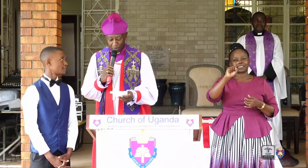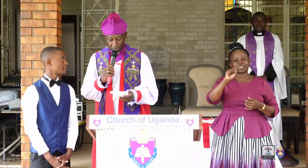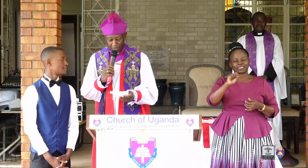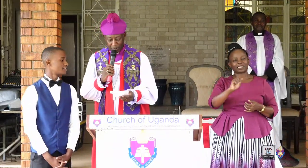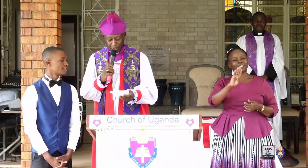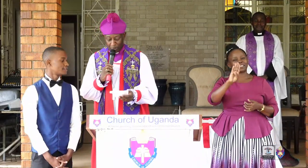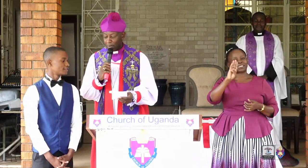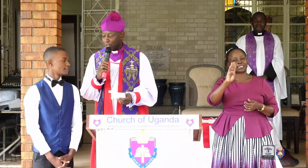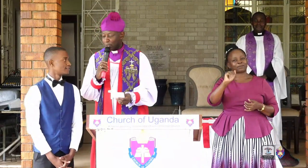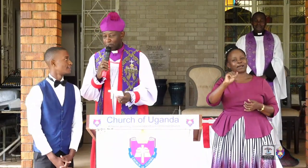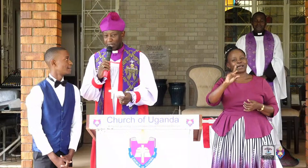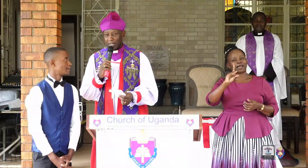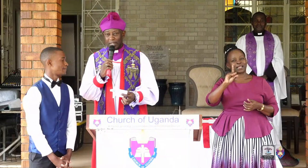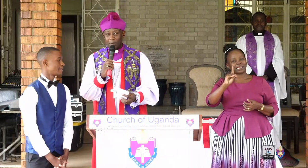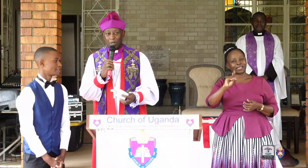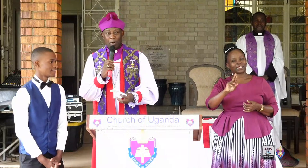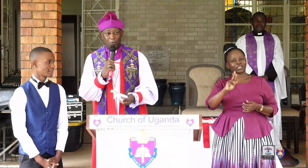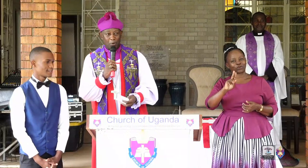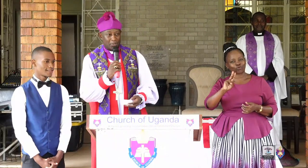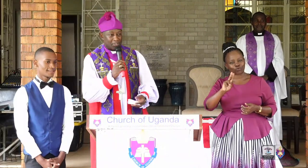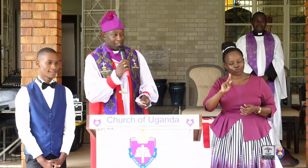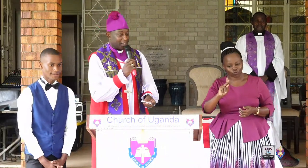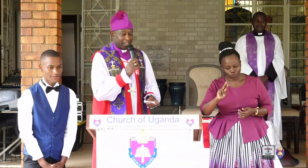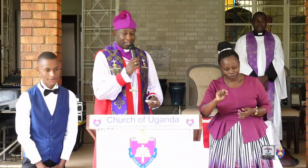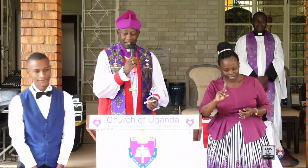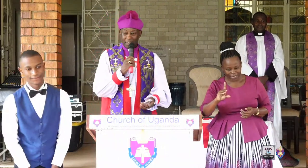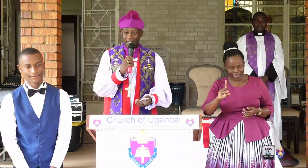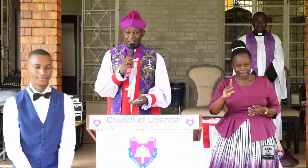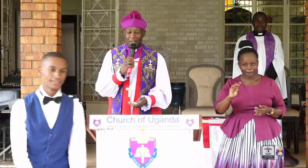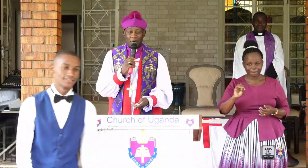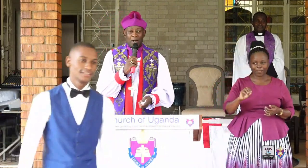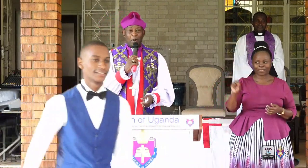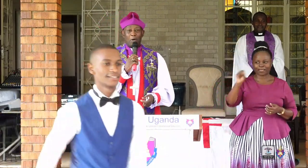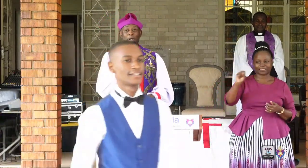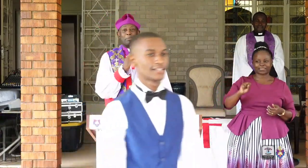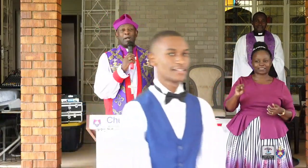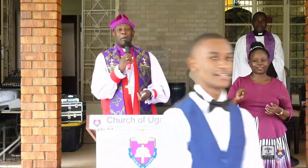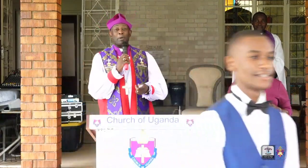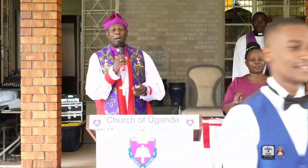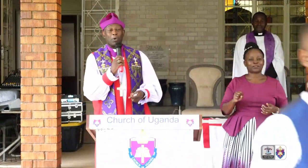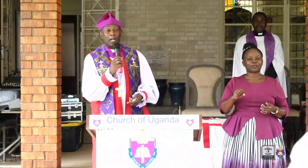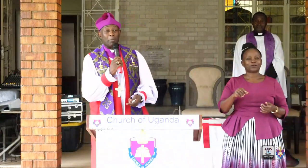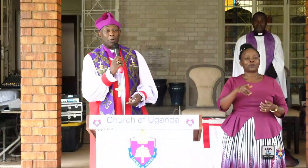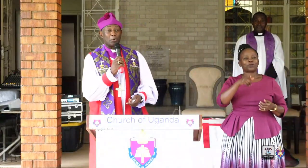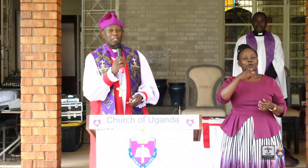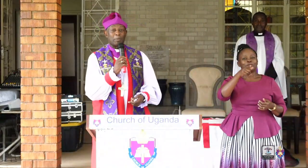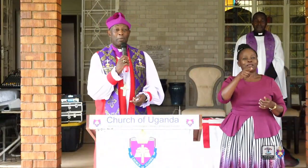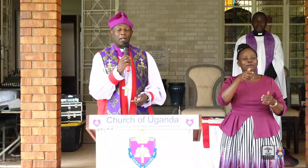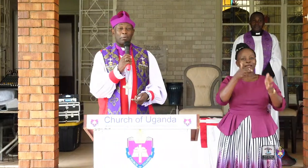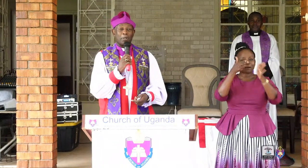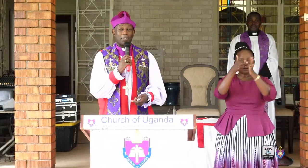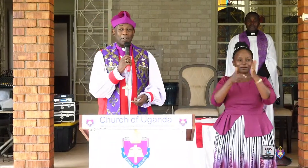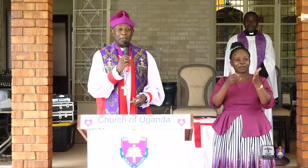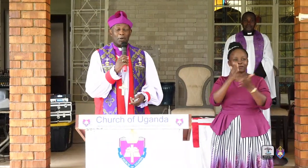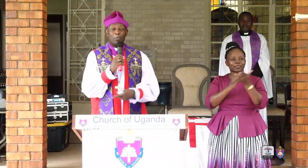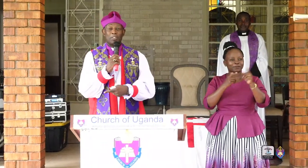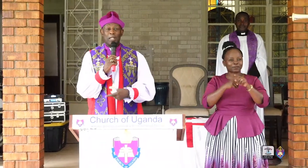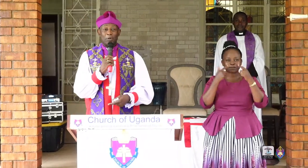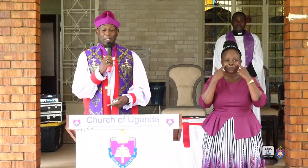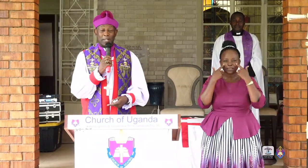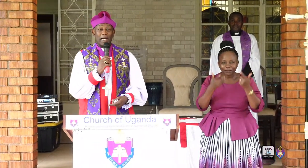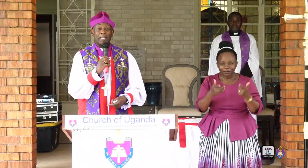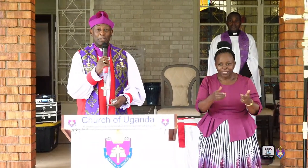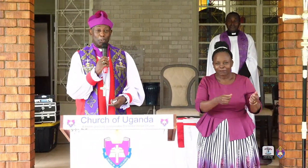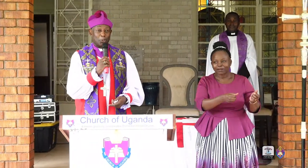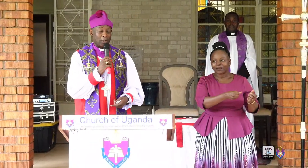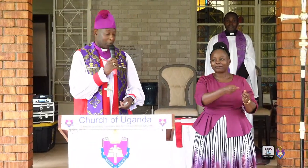Sente bali kudem kama ebazwe kali mukama kuwa mukisa omanyi bana babera mu kamera rusti babalaba omujja